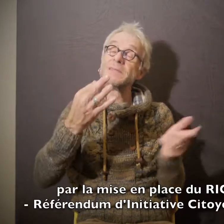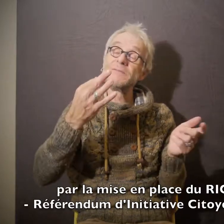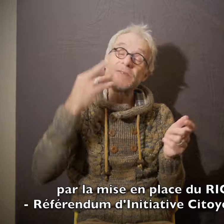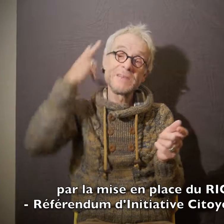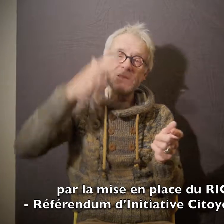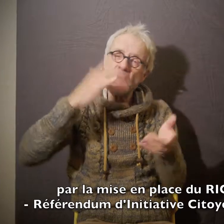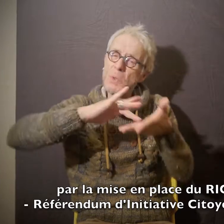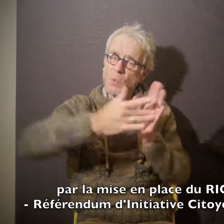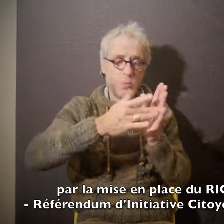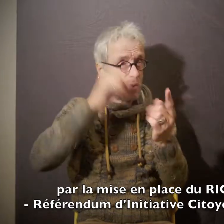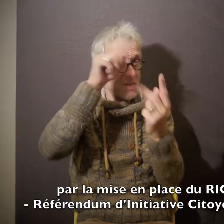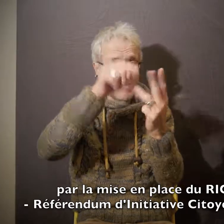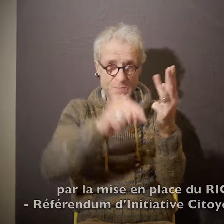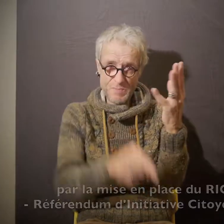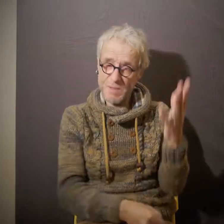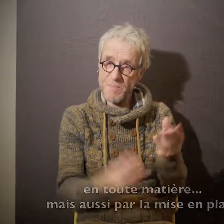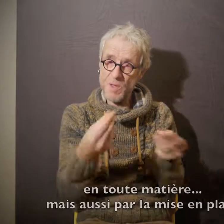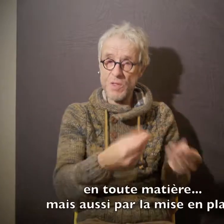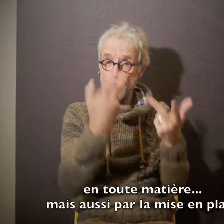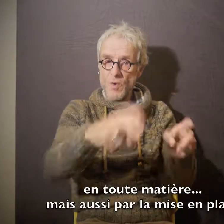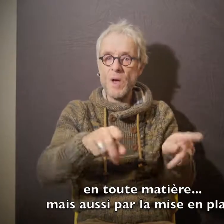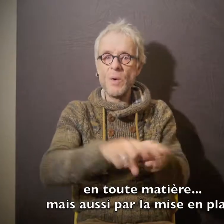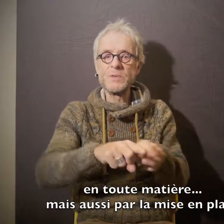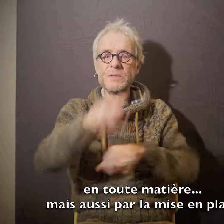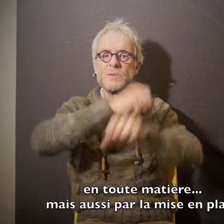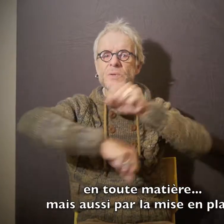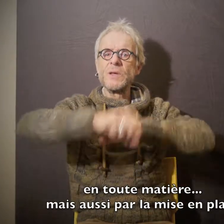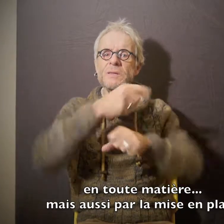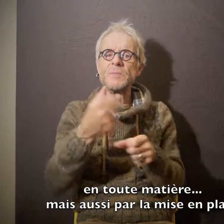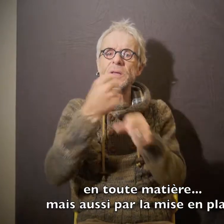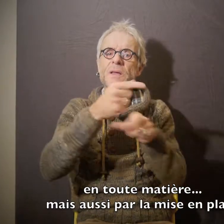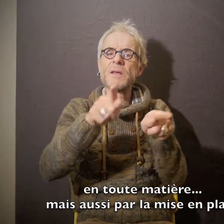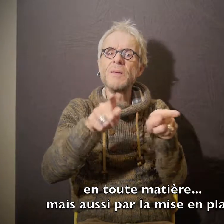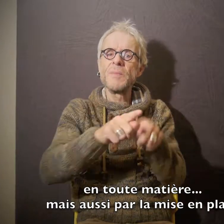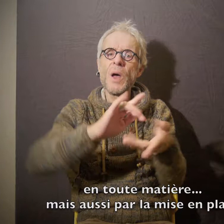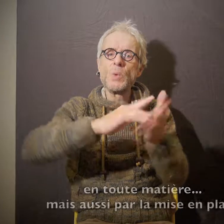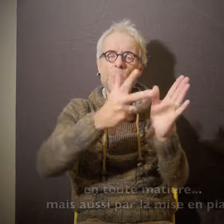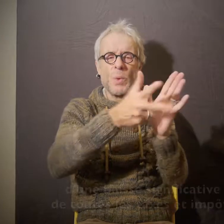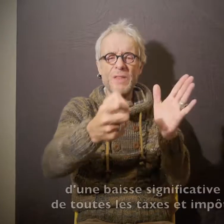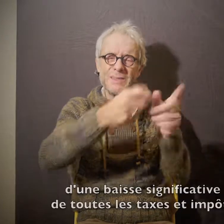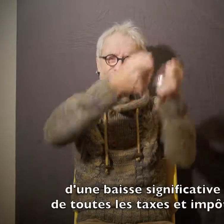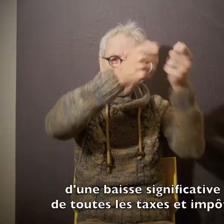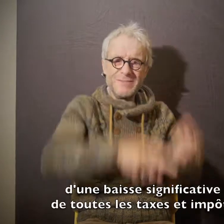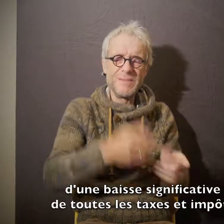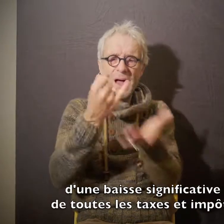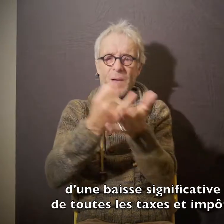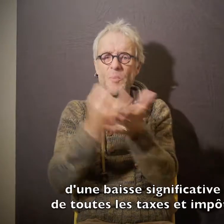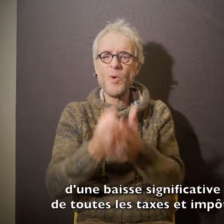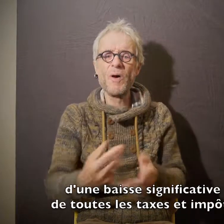référendum d'initiative citoyenne en toute matière, mais aussi dans la mise en place d'une baisse significative de toutes